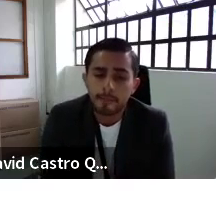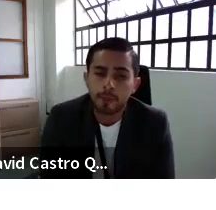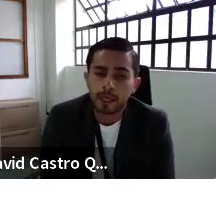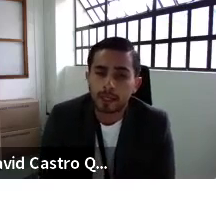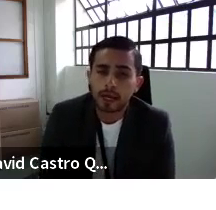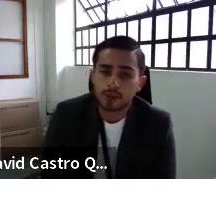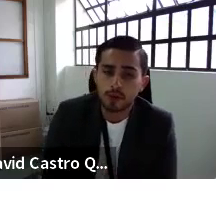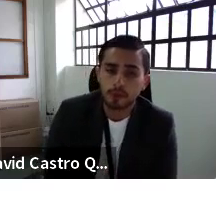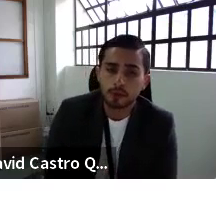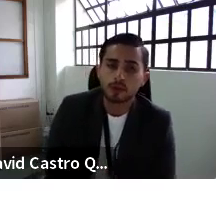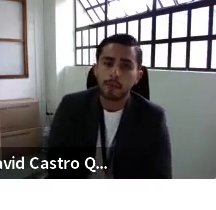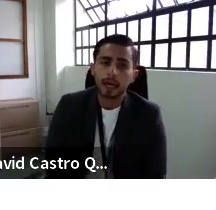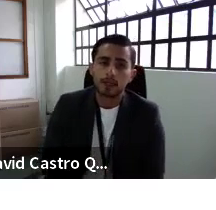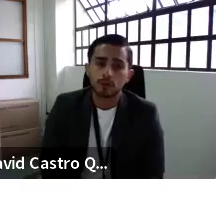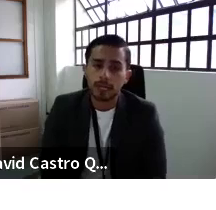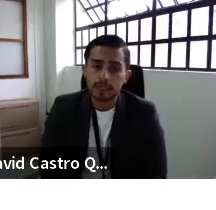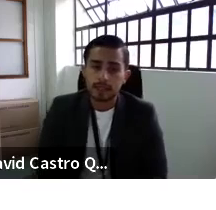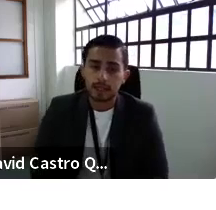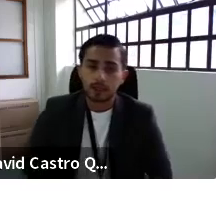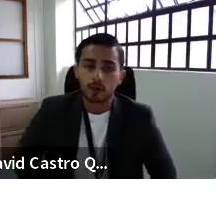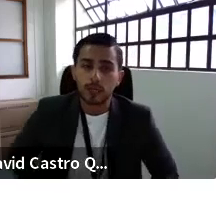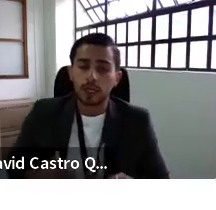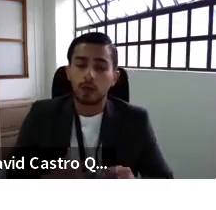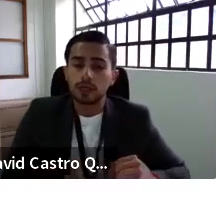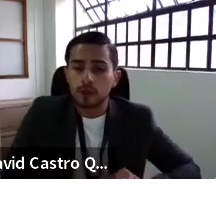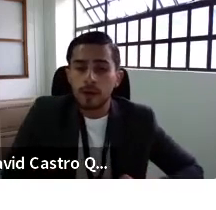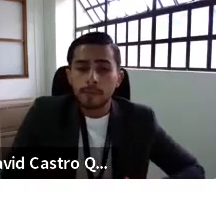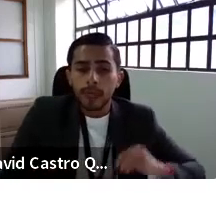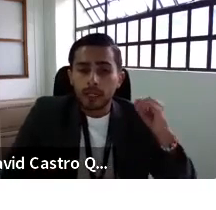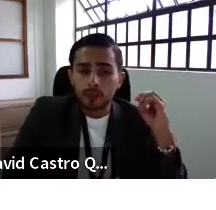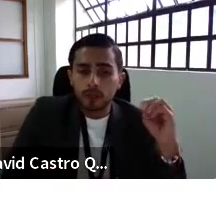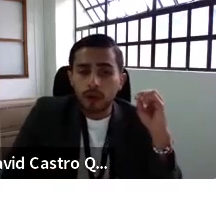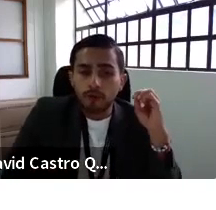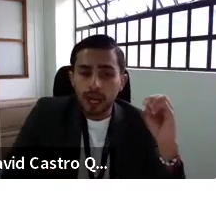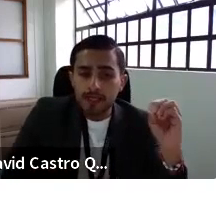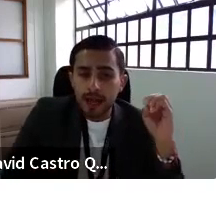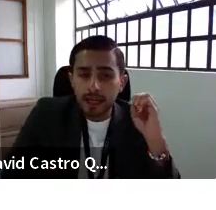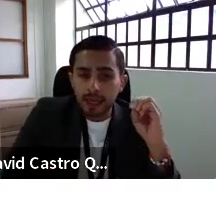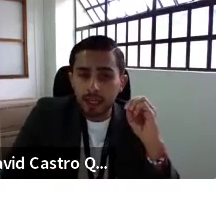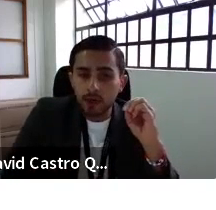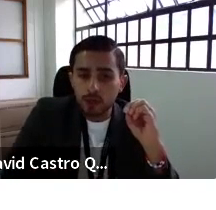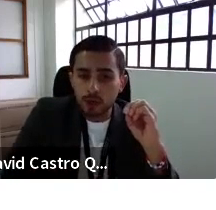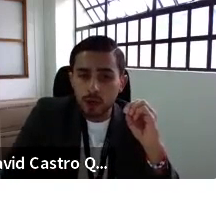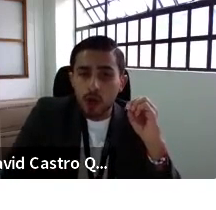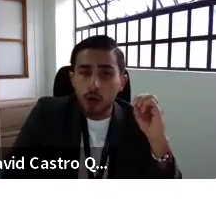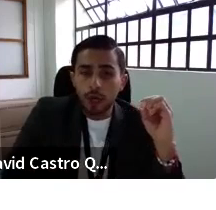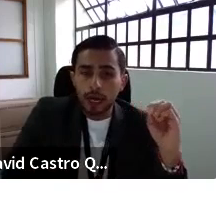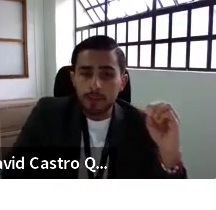mediante la gestión producción y aplicación de la ciencia la tecnología y la innovación en entornos de confianza equidad e inclusión lo que hace